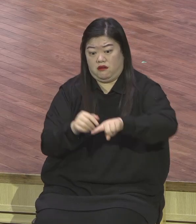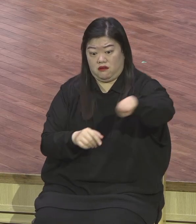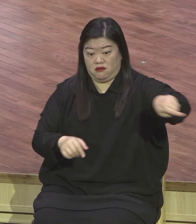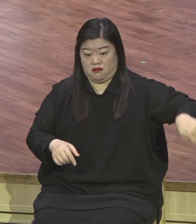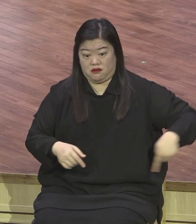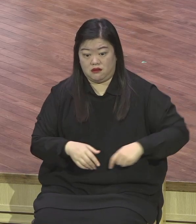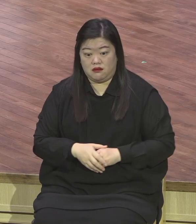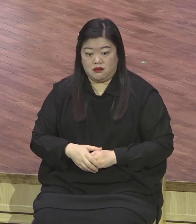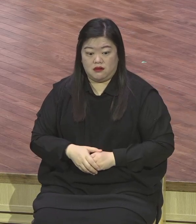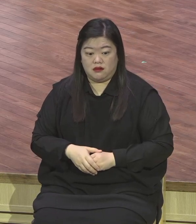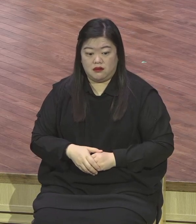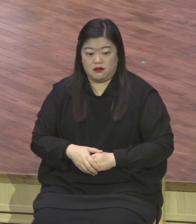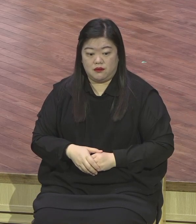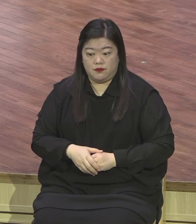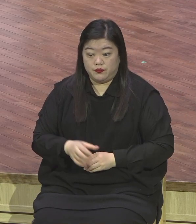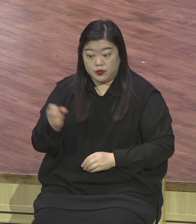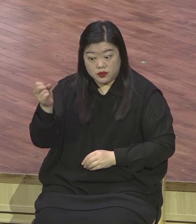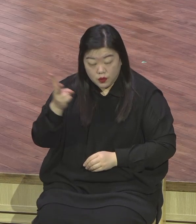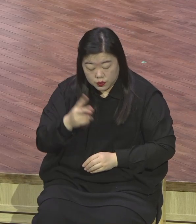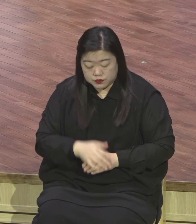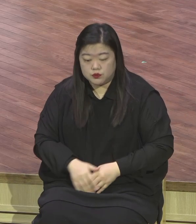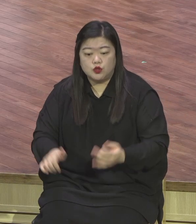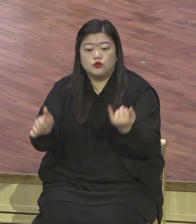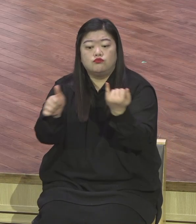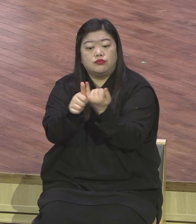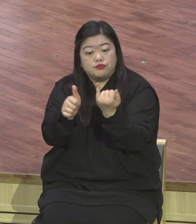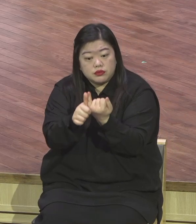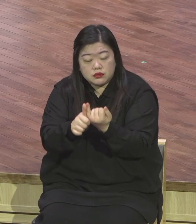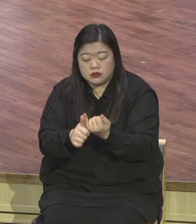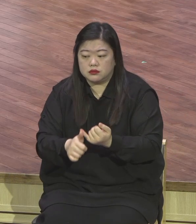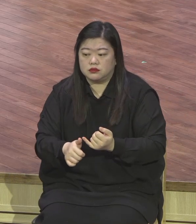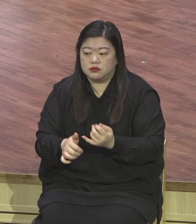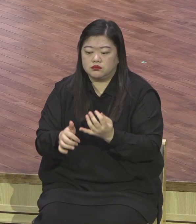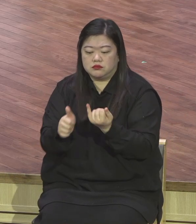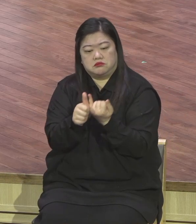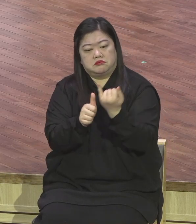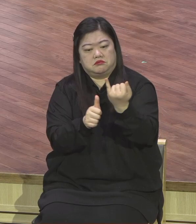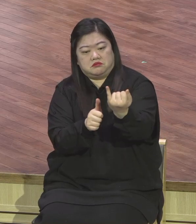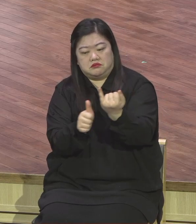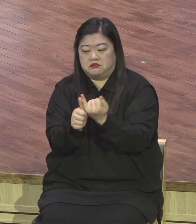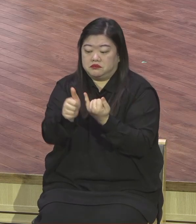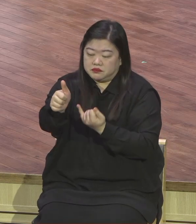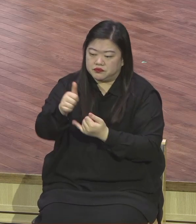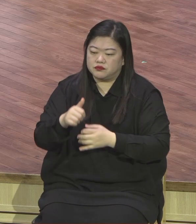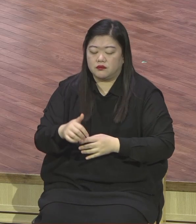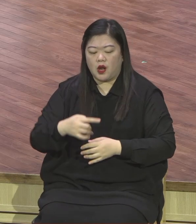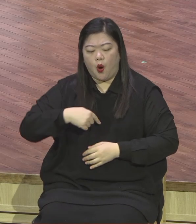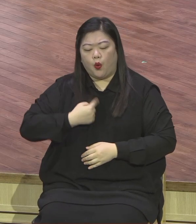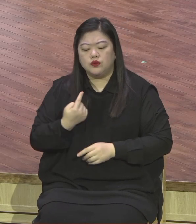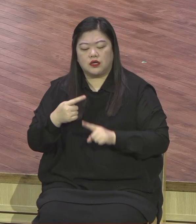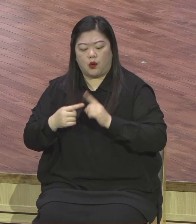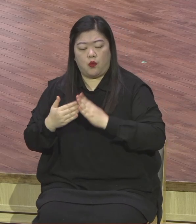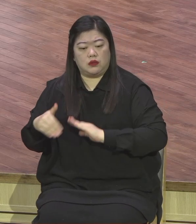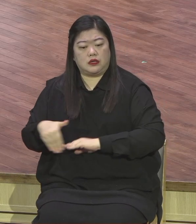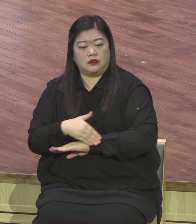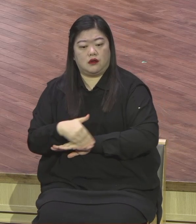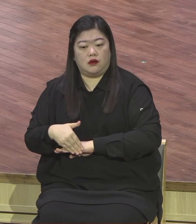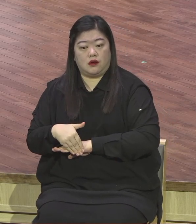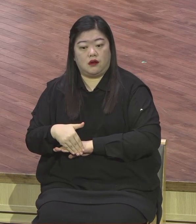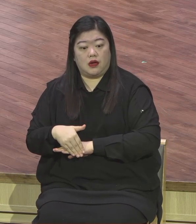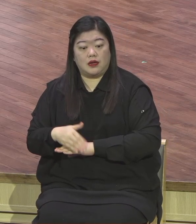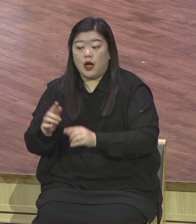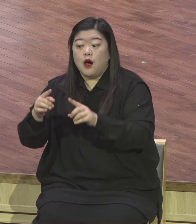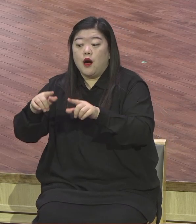사랑했던 남편이 180도 바뀌어버립니다. 평소 때를 말하면 양반들이요.